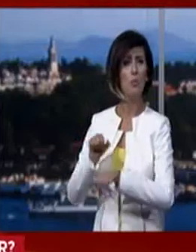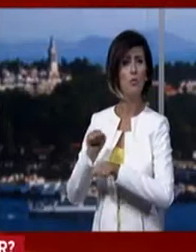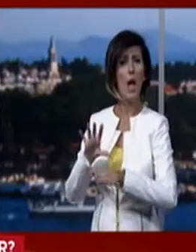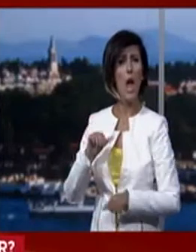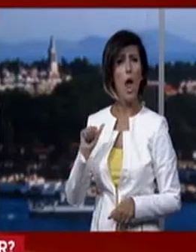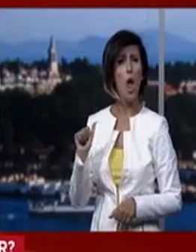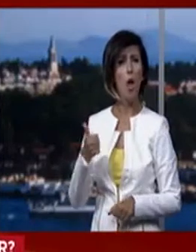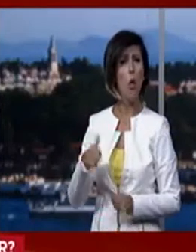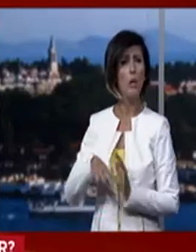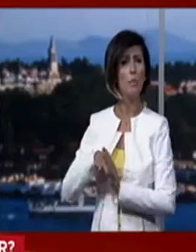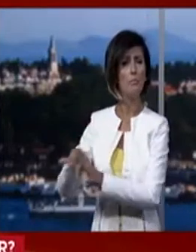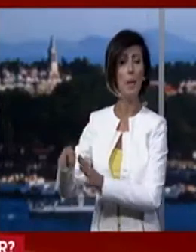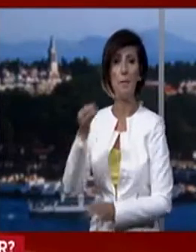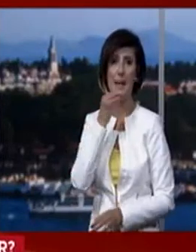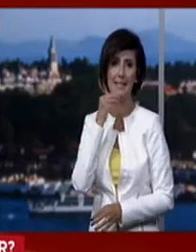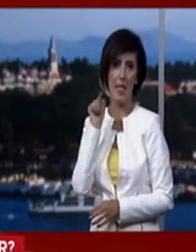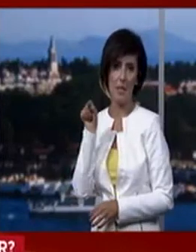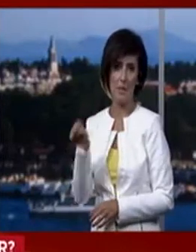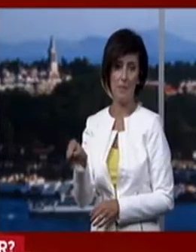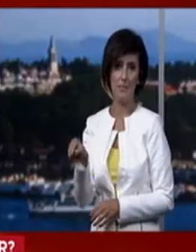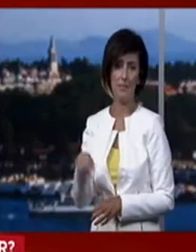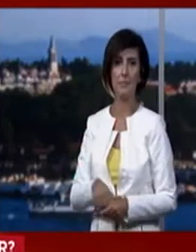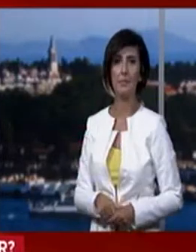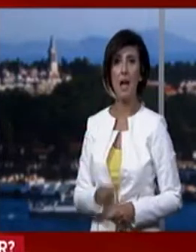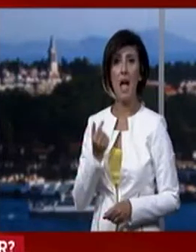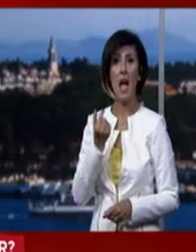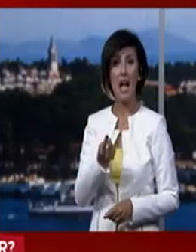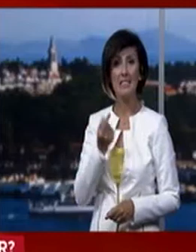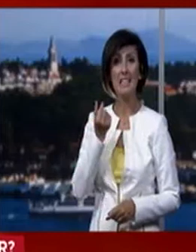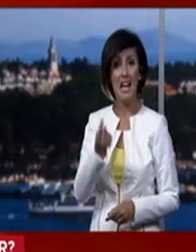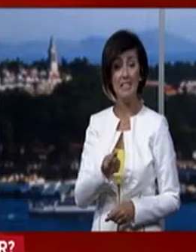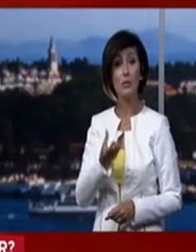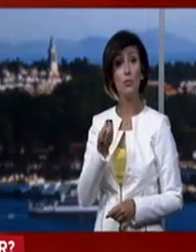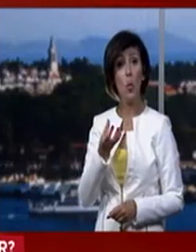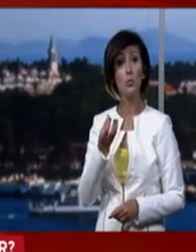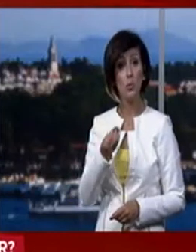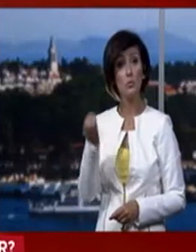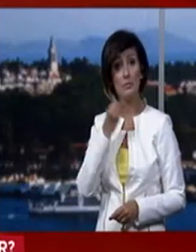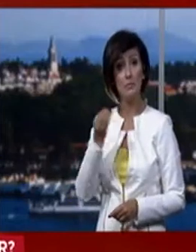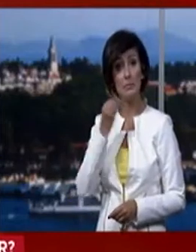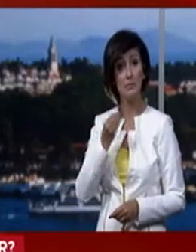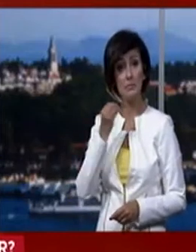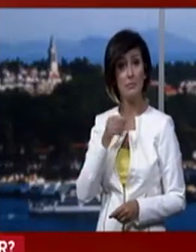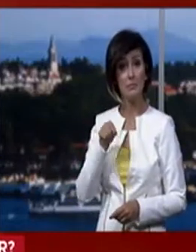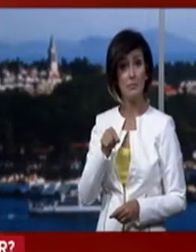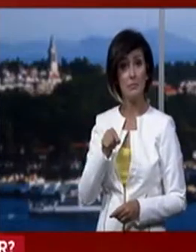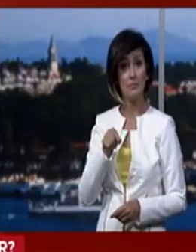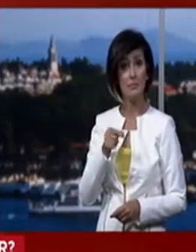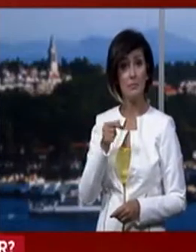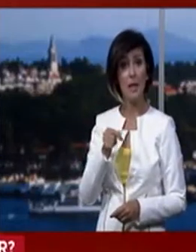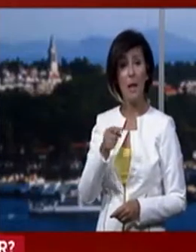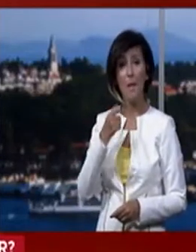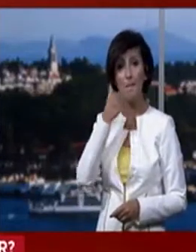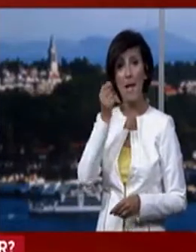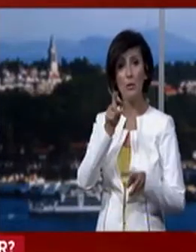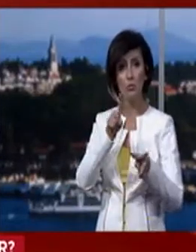Mücadelenin en önemli ayağını beslenme oluşturuyor. Azar azar ve sık sık beslenme, kalorili özellikle beyaz unla